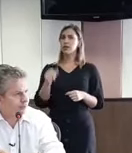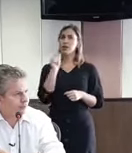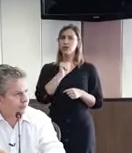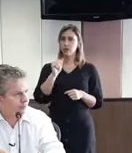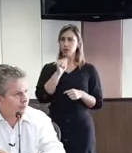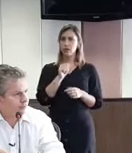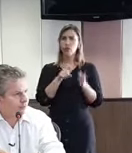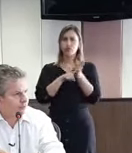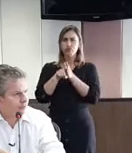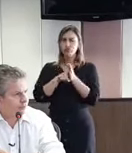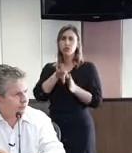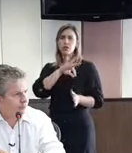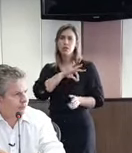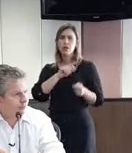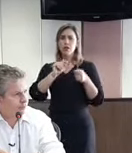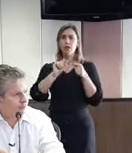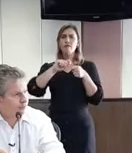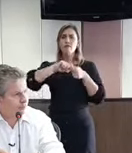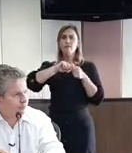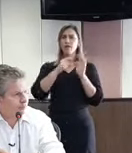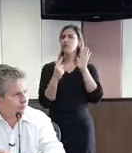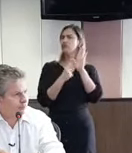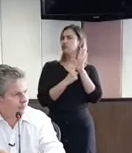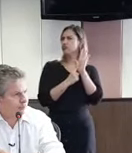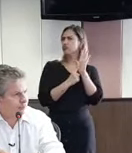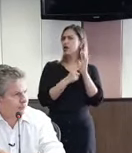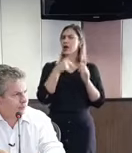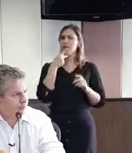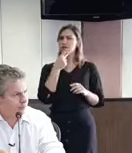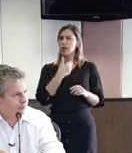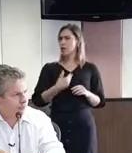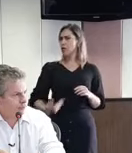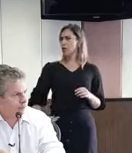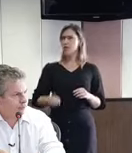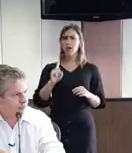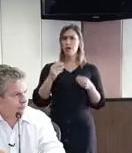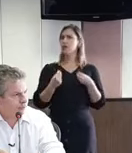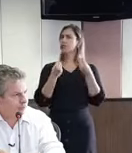Polícia de Mato Grosso fez uma denúncia dizendo que o governo do estado ainda não forneceu